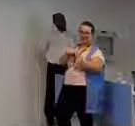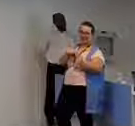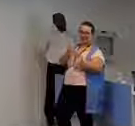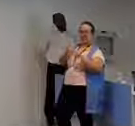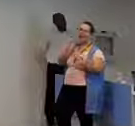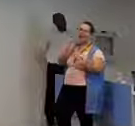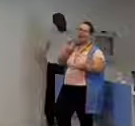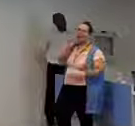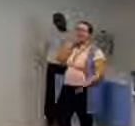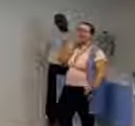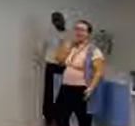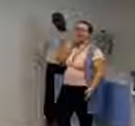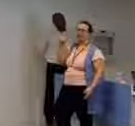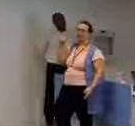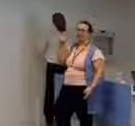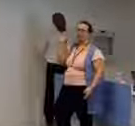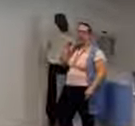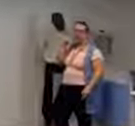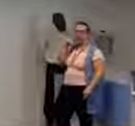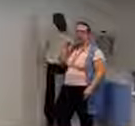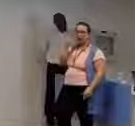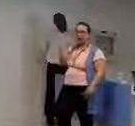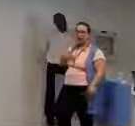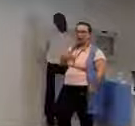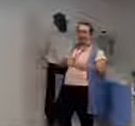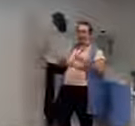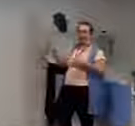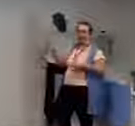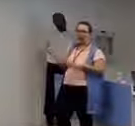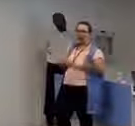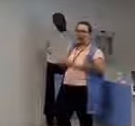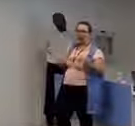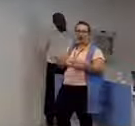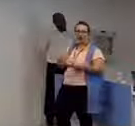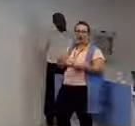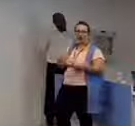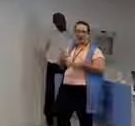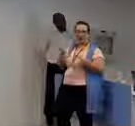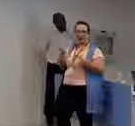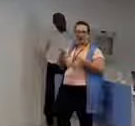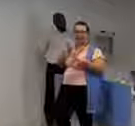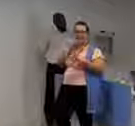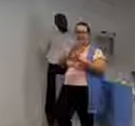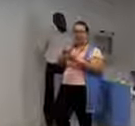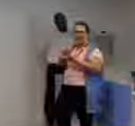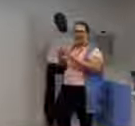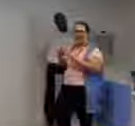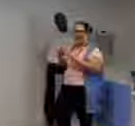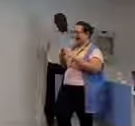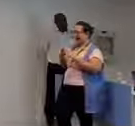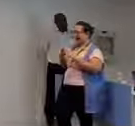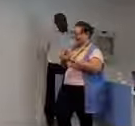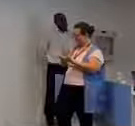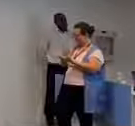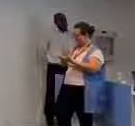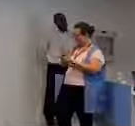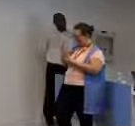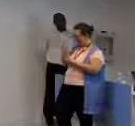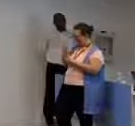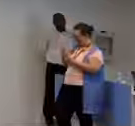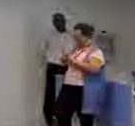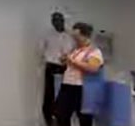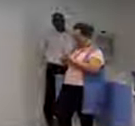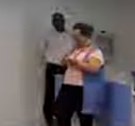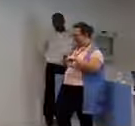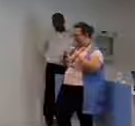por exemplo, né, quantos lançam a cada dia aí, outros equipamentos eletroeletrônicos ou de uso cotidiano, que